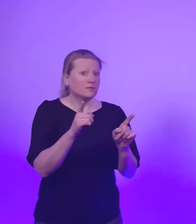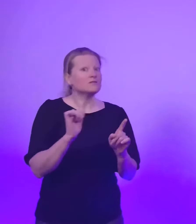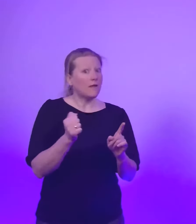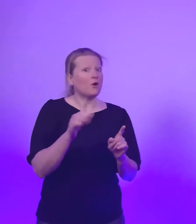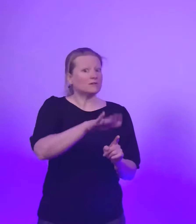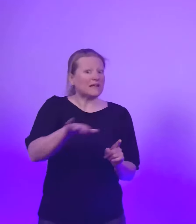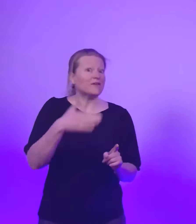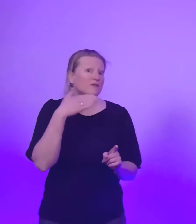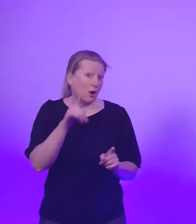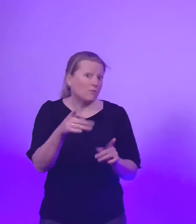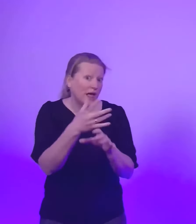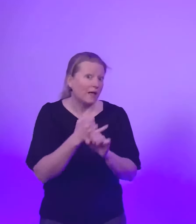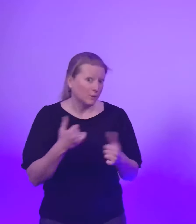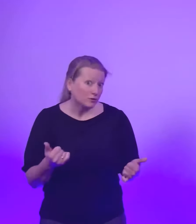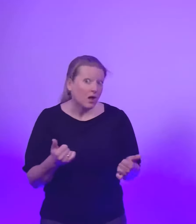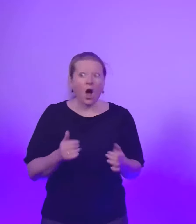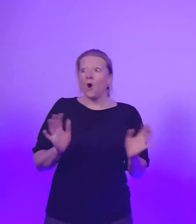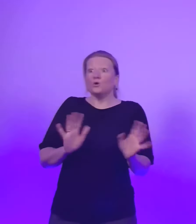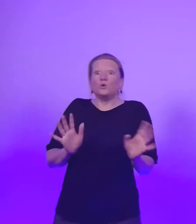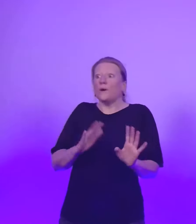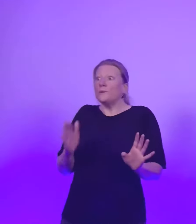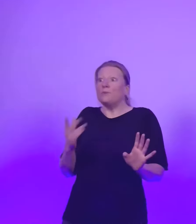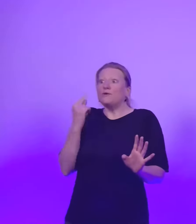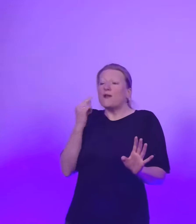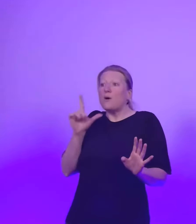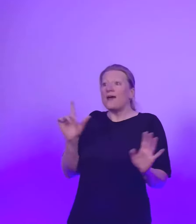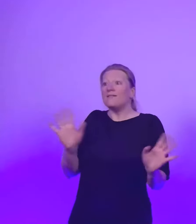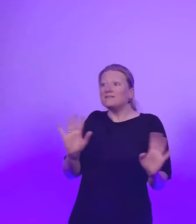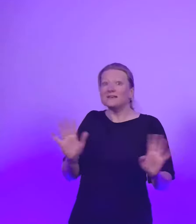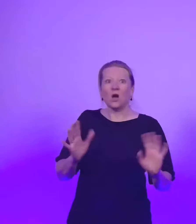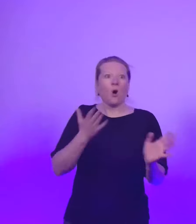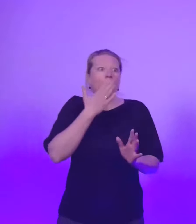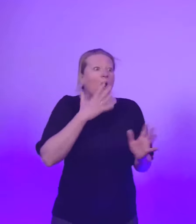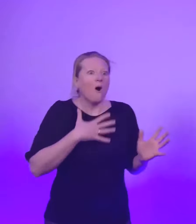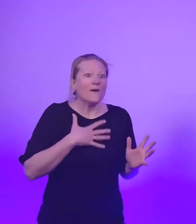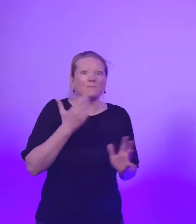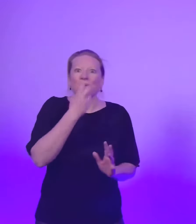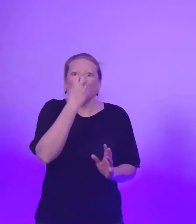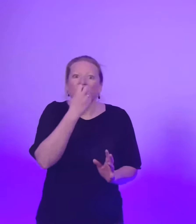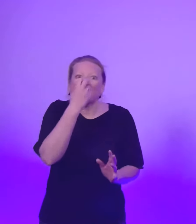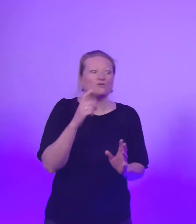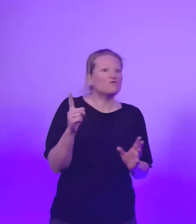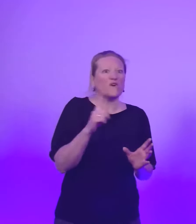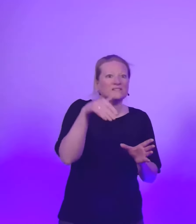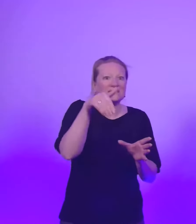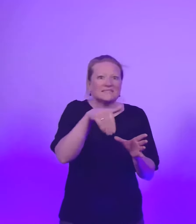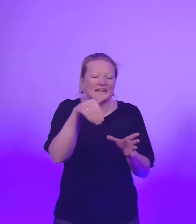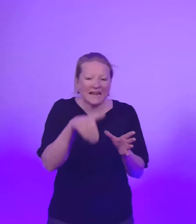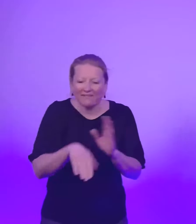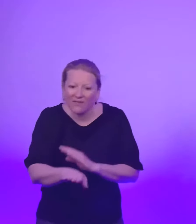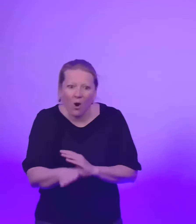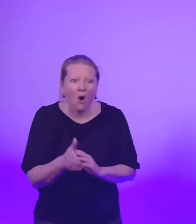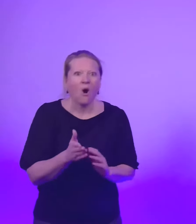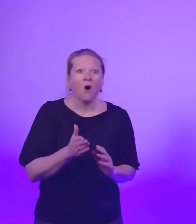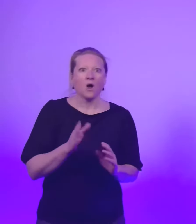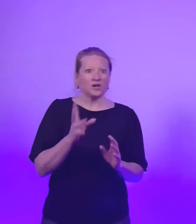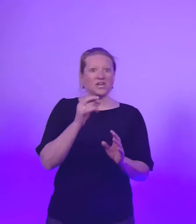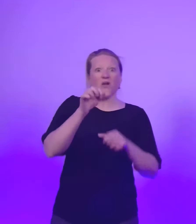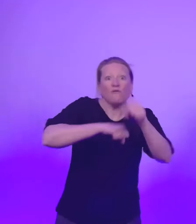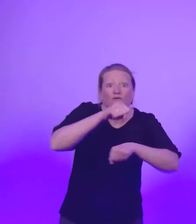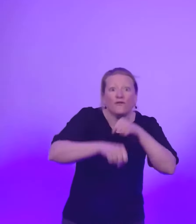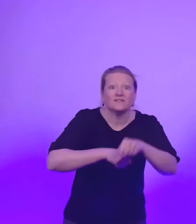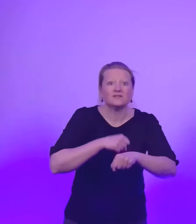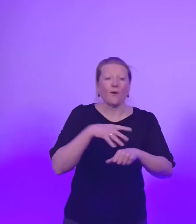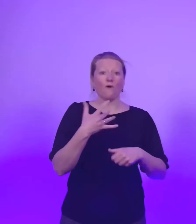hè. Doei, mevrouw Letty. Oh, Olly, ik ben zo benieuwd wat erin zit. Leuk dat ze het voor ons heeft gedaan. Misschien wel een nieuwe fiets of